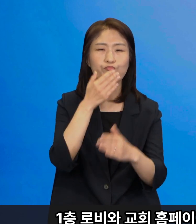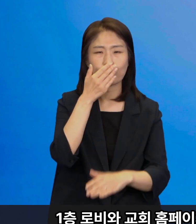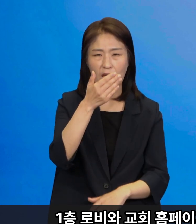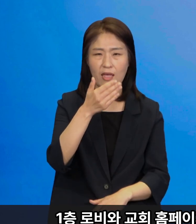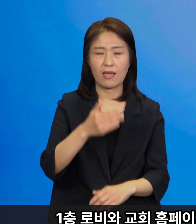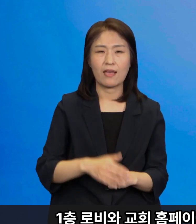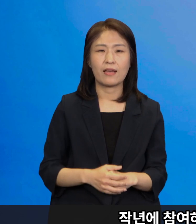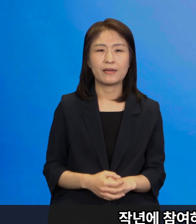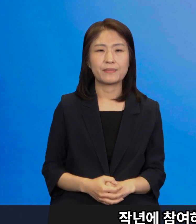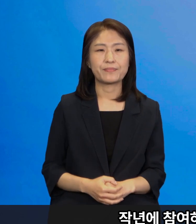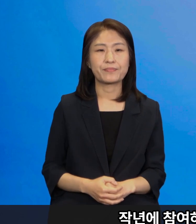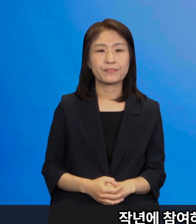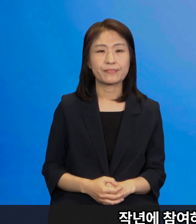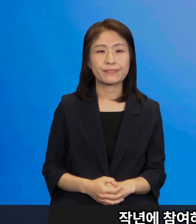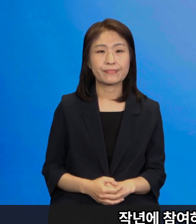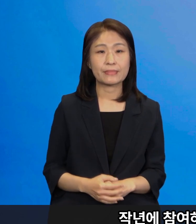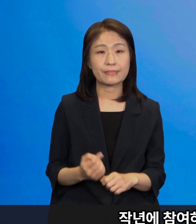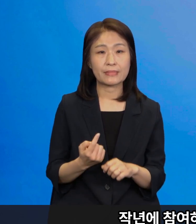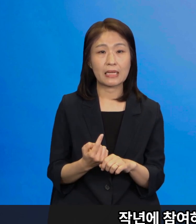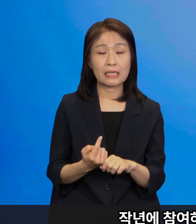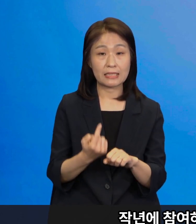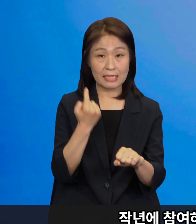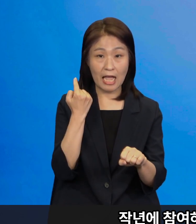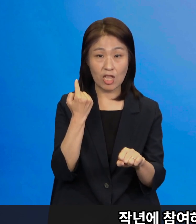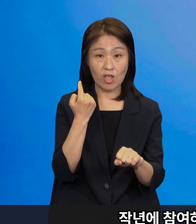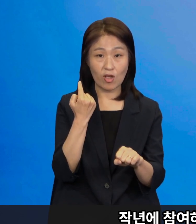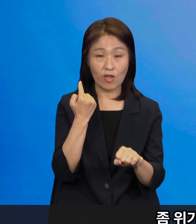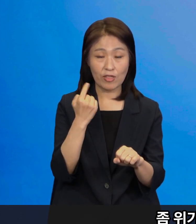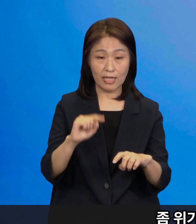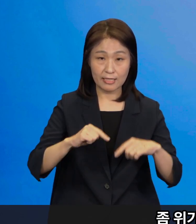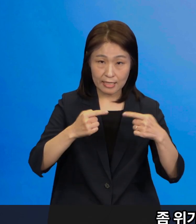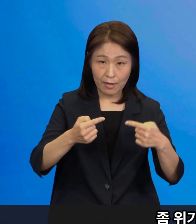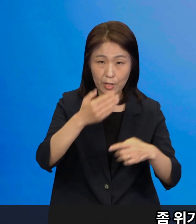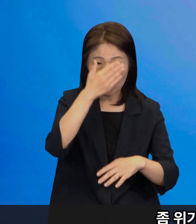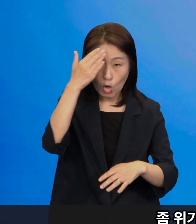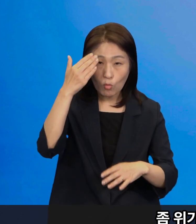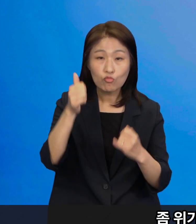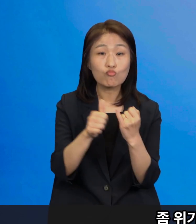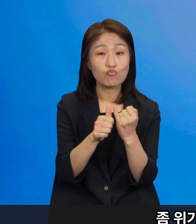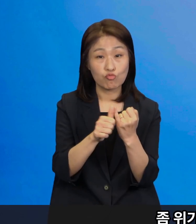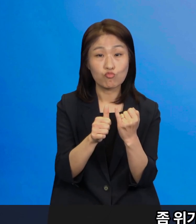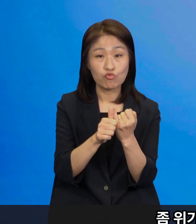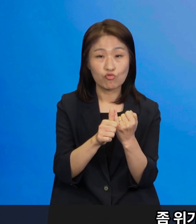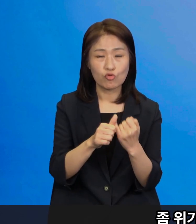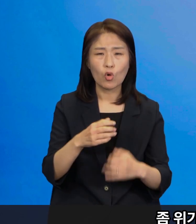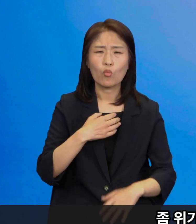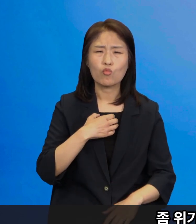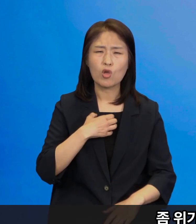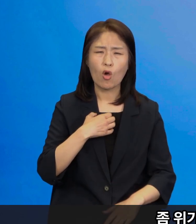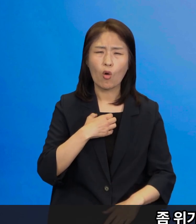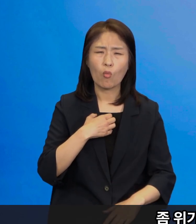수가 있는데, 작년에 참여하셨던 한 젊은 부부가 있었어요. 좀 위기의 가정이었습니다.